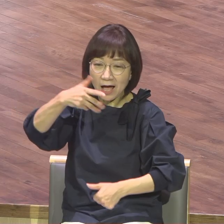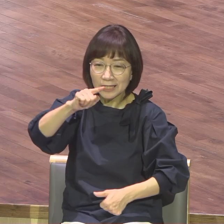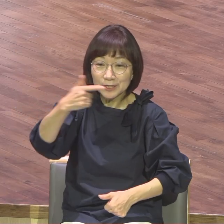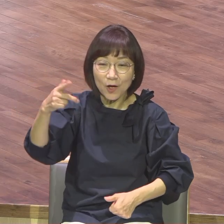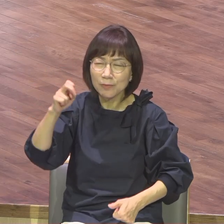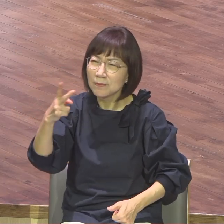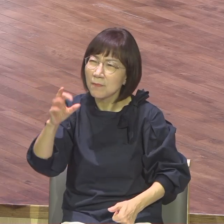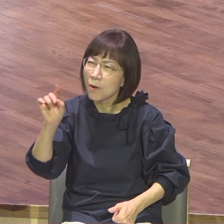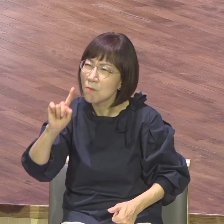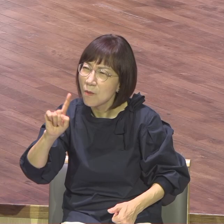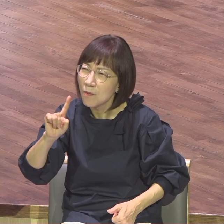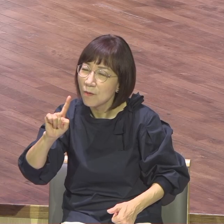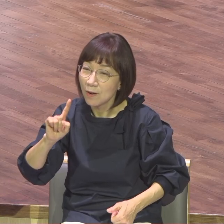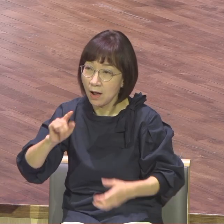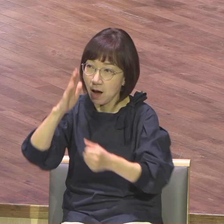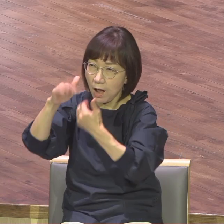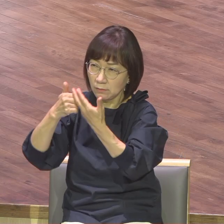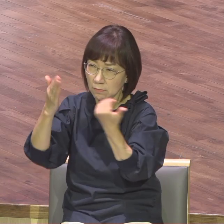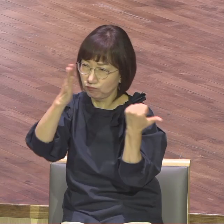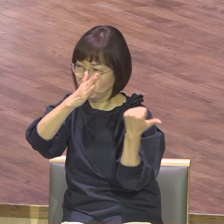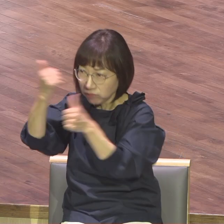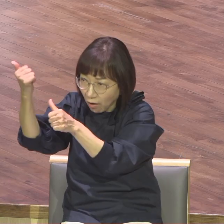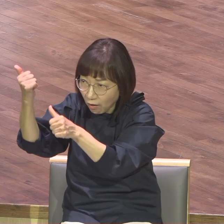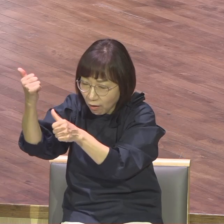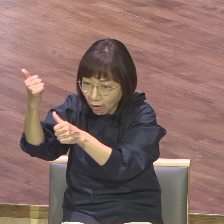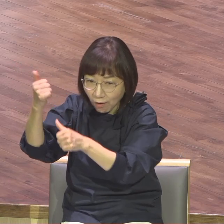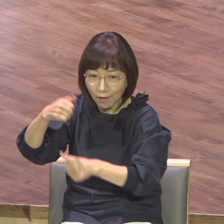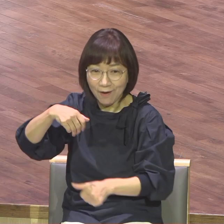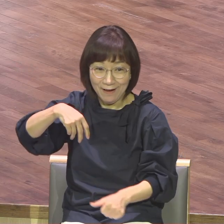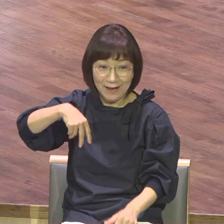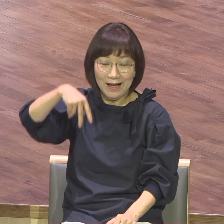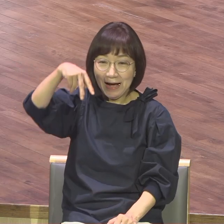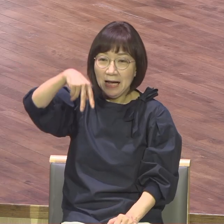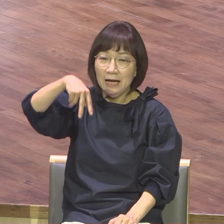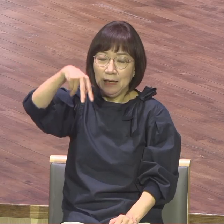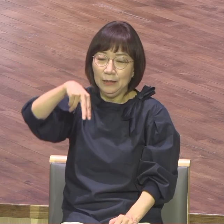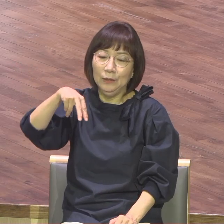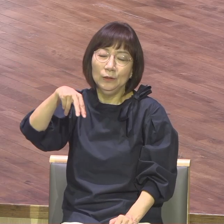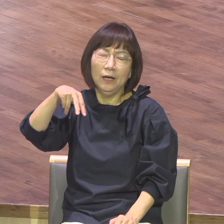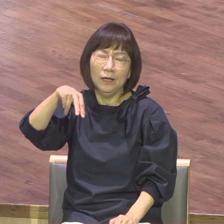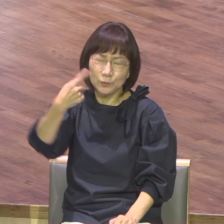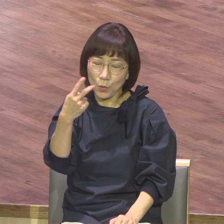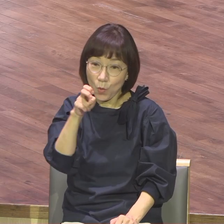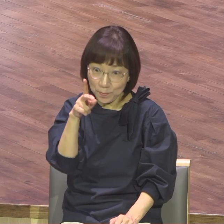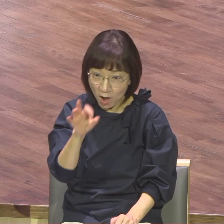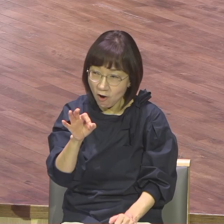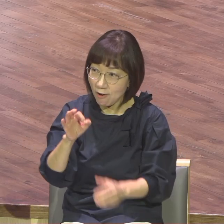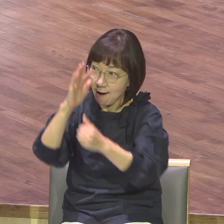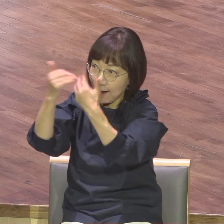되고 이 어마어마한 축복을 내가 빼앗기지 않기 위해 영안이 열려야 된다.